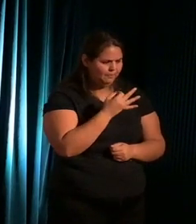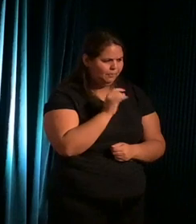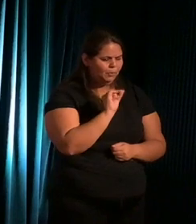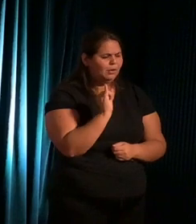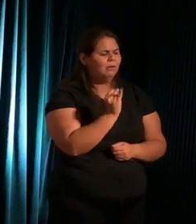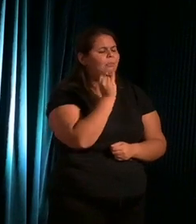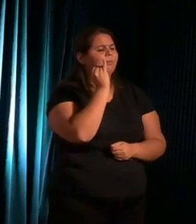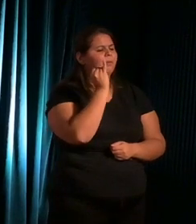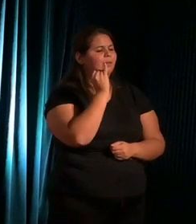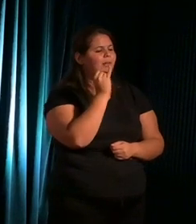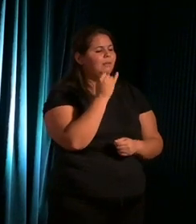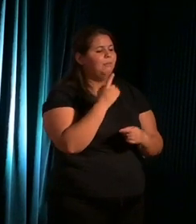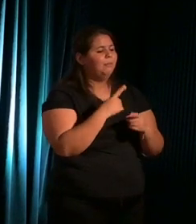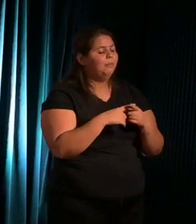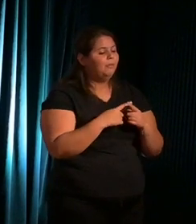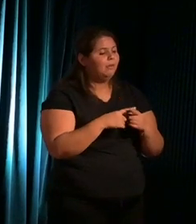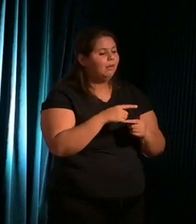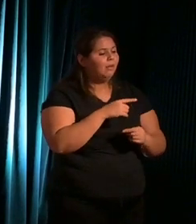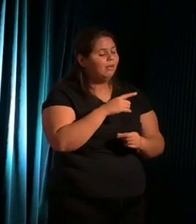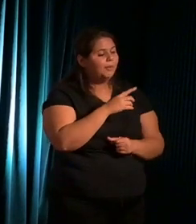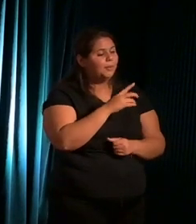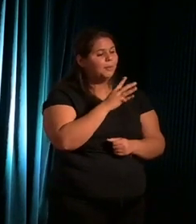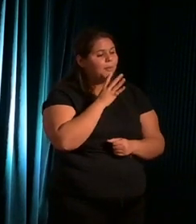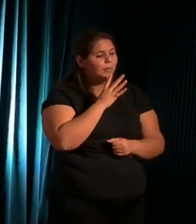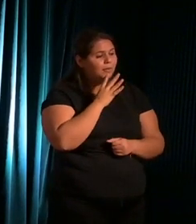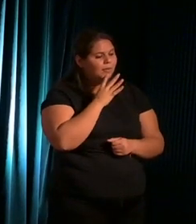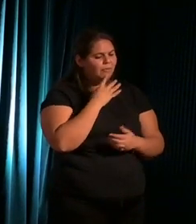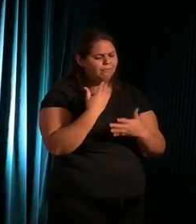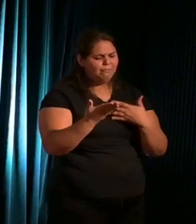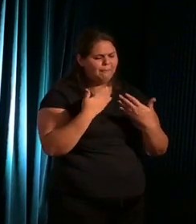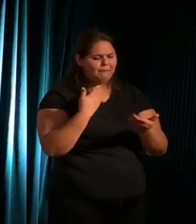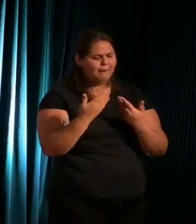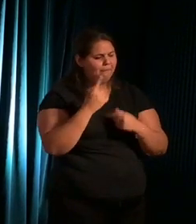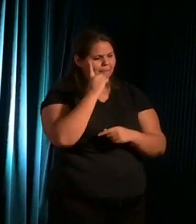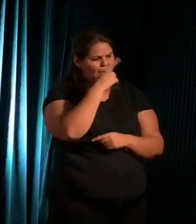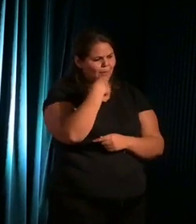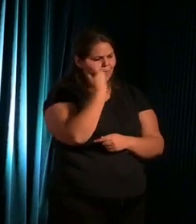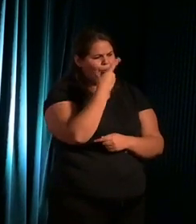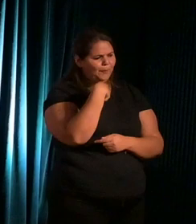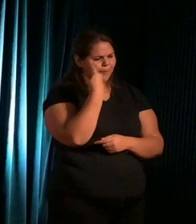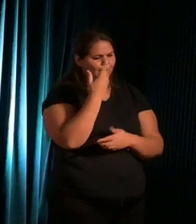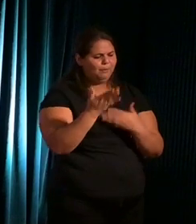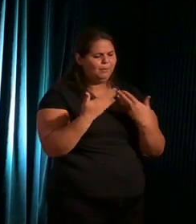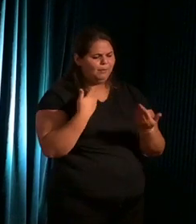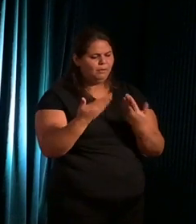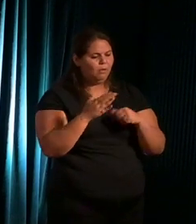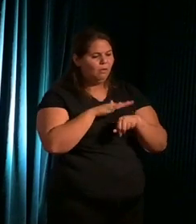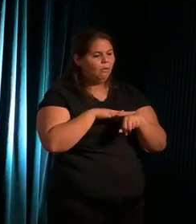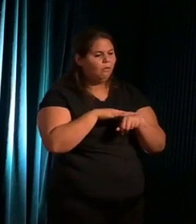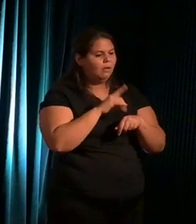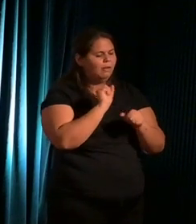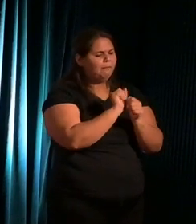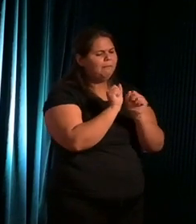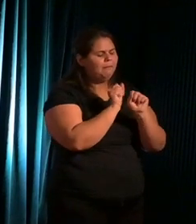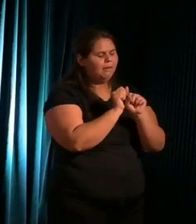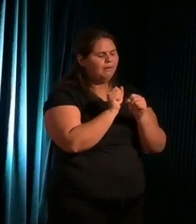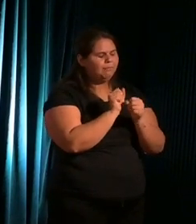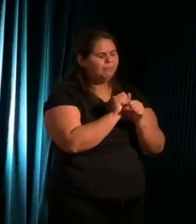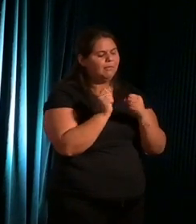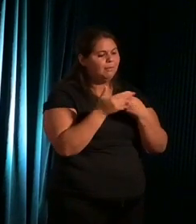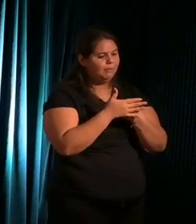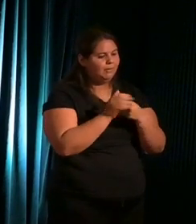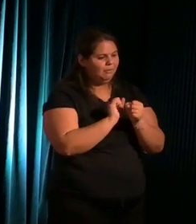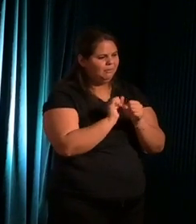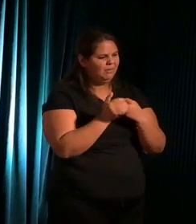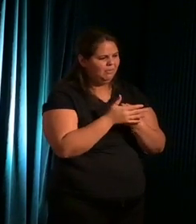foi ter conhecido, além de horas e horas de conversas que tivemos, principalmente durante a pandemia, online, né, confirmo,